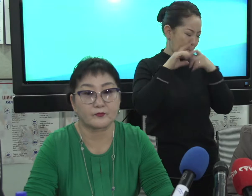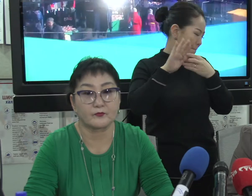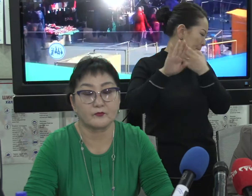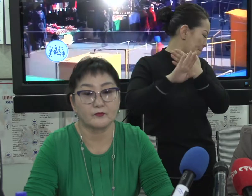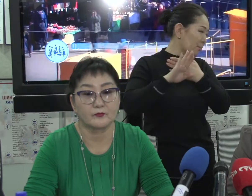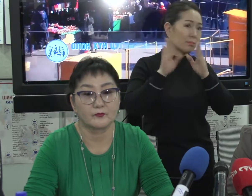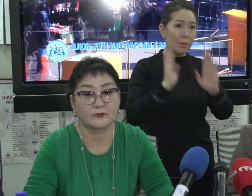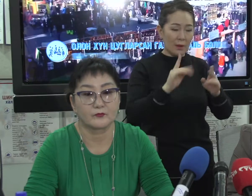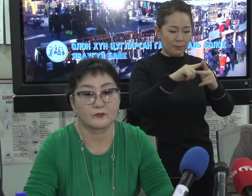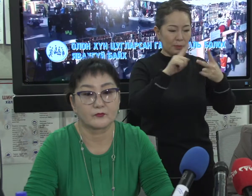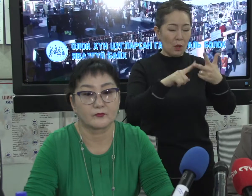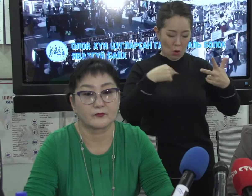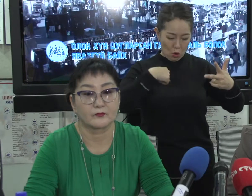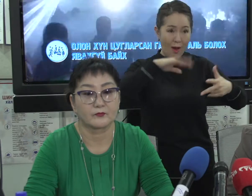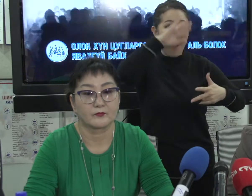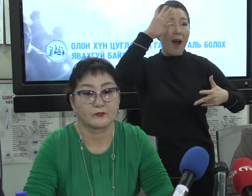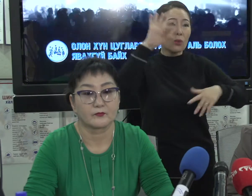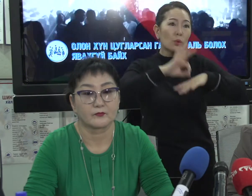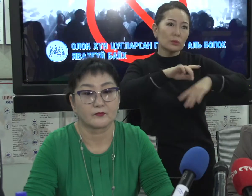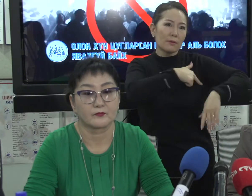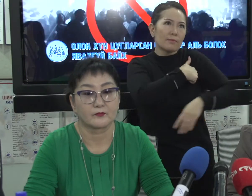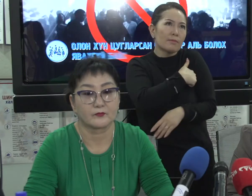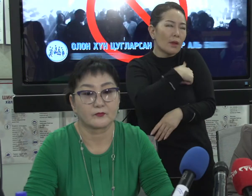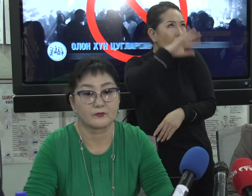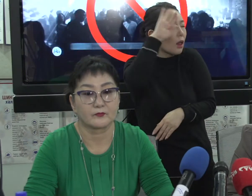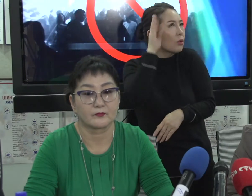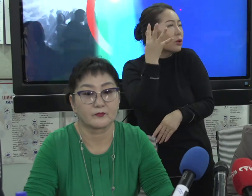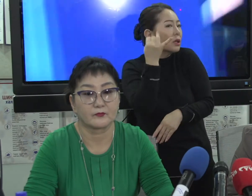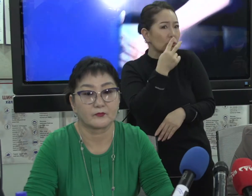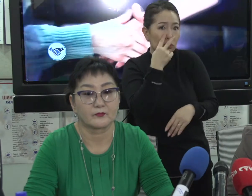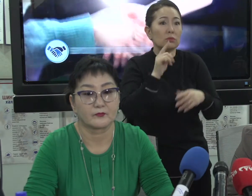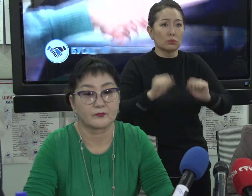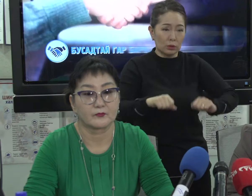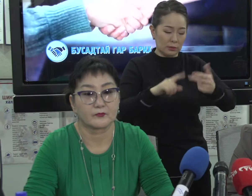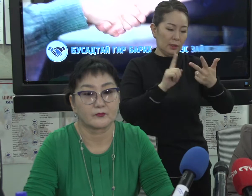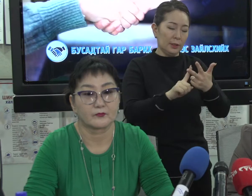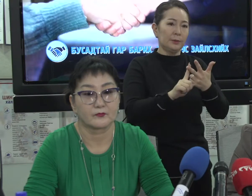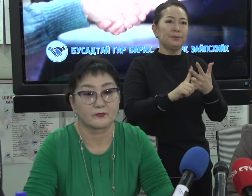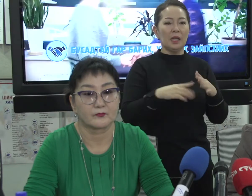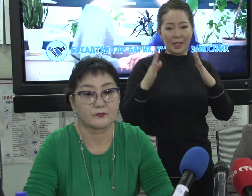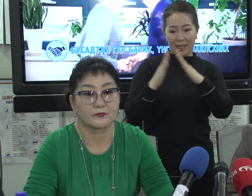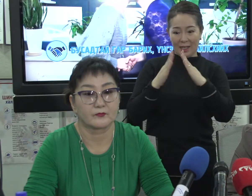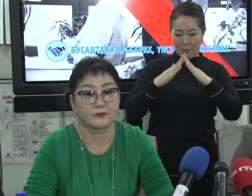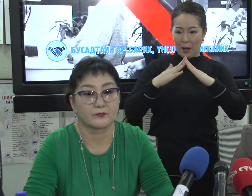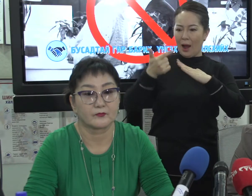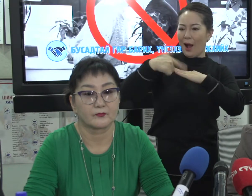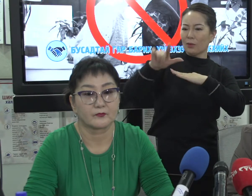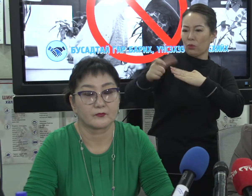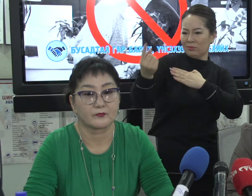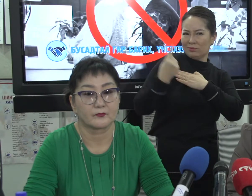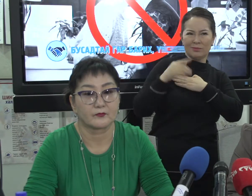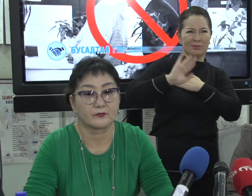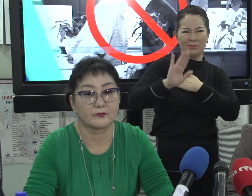өөрийнхөө халууныг өдөрт бол 2-оос доошгүй удаа халуунаа үз хэрэгтэй. Гэртээ ямар нэгэн одоо гадны зочныг бол урихгүй